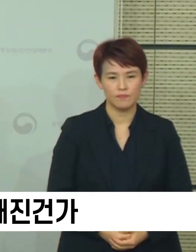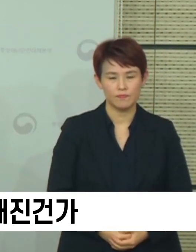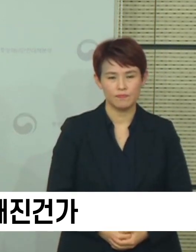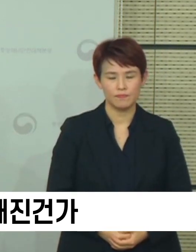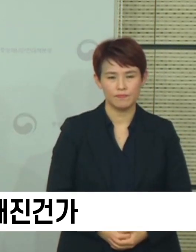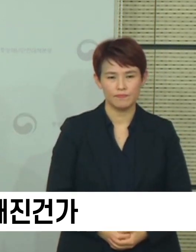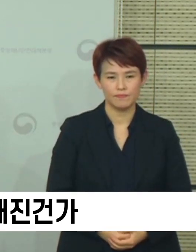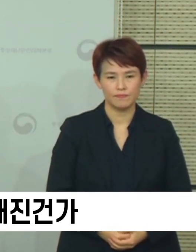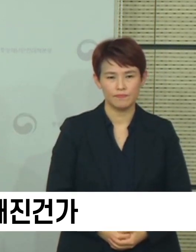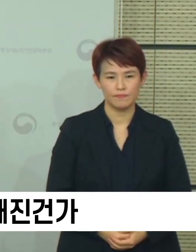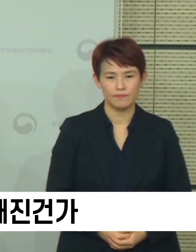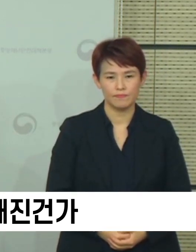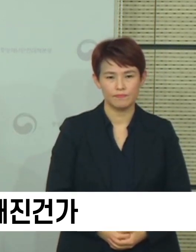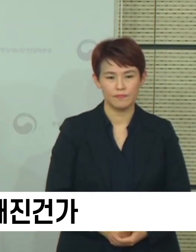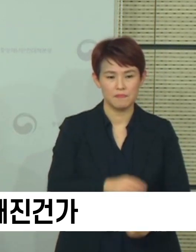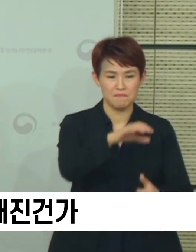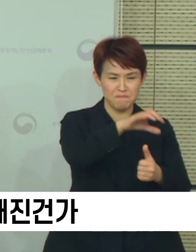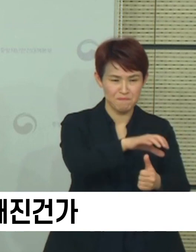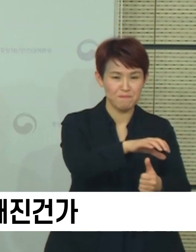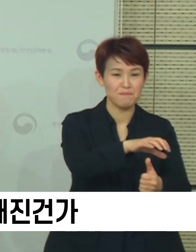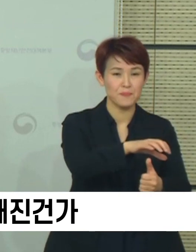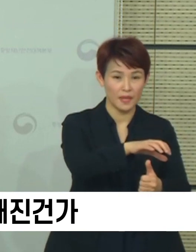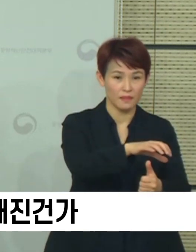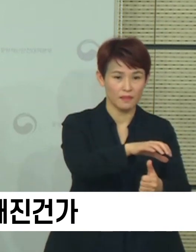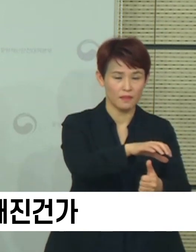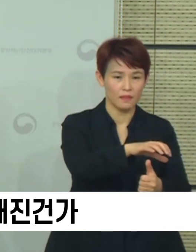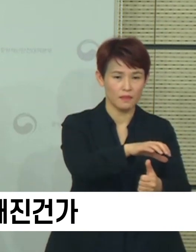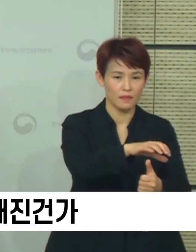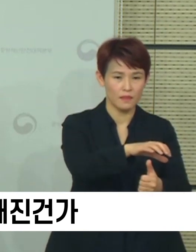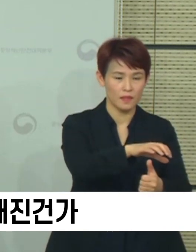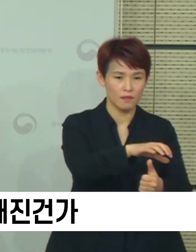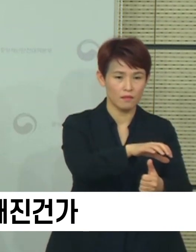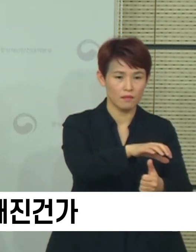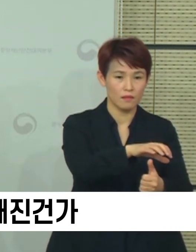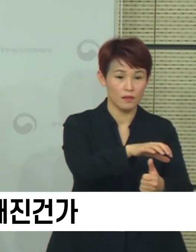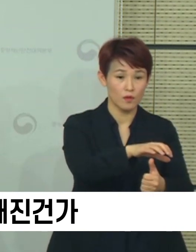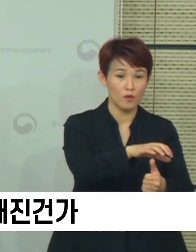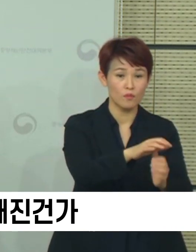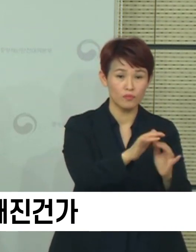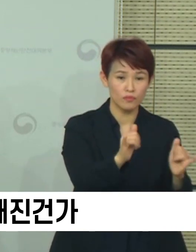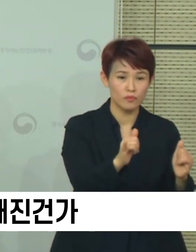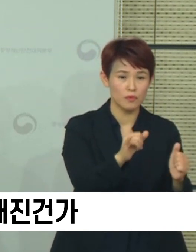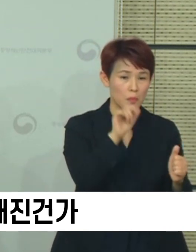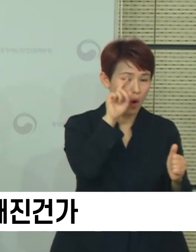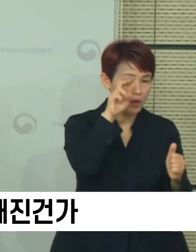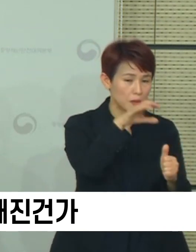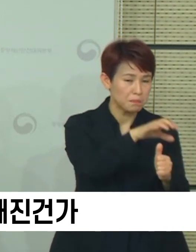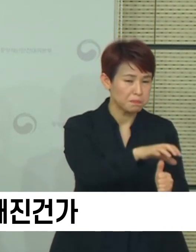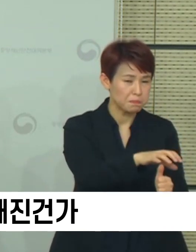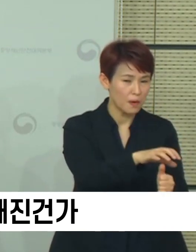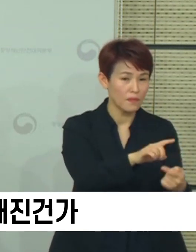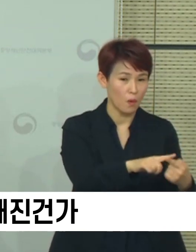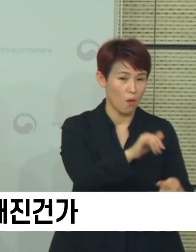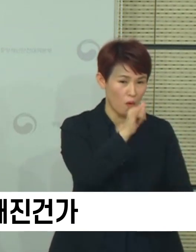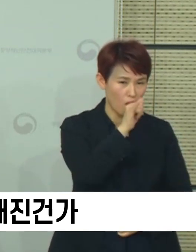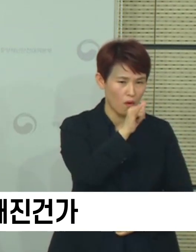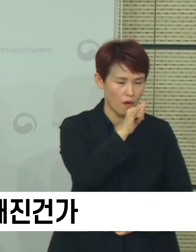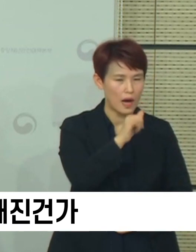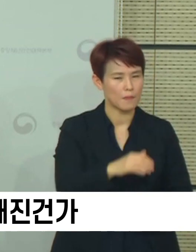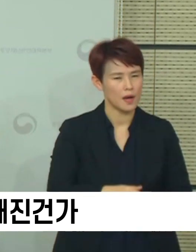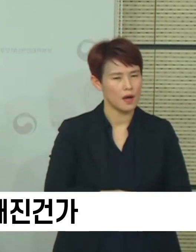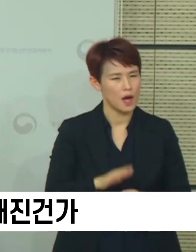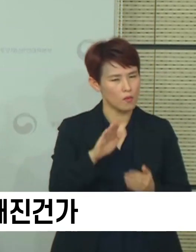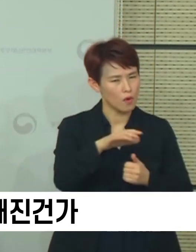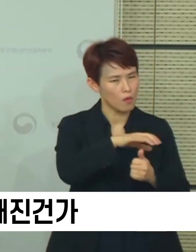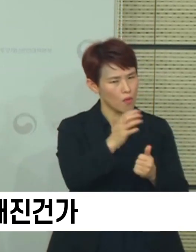격리 되셨던 분들이 며칠 또 소강 상태에 있었던 적도 있었다라는 점을 유추해 보시면 여러 가지 추세를